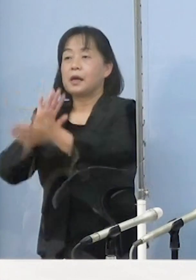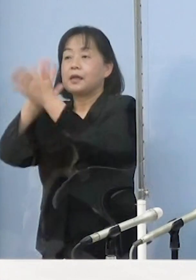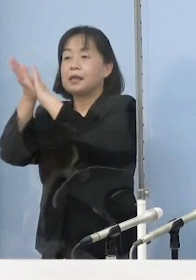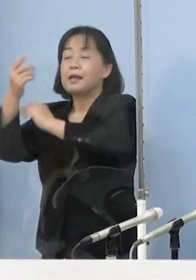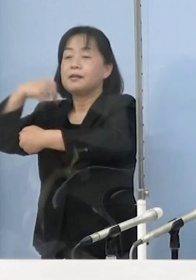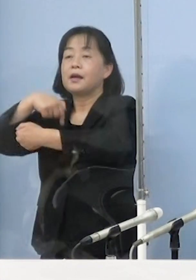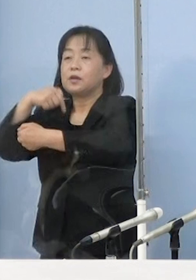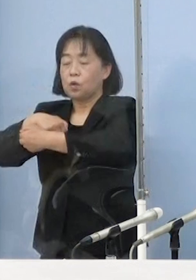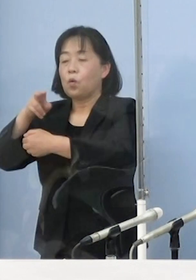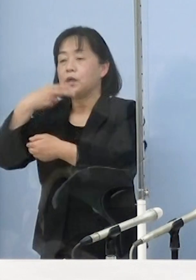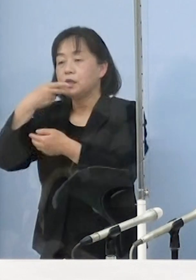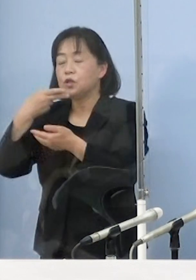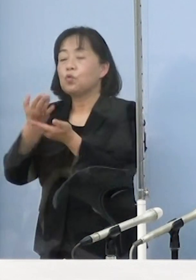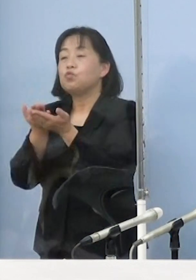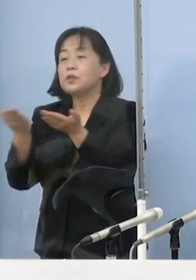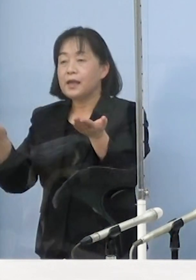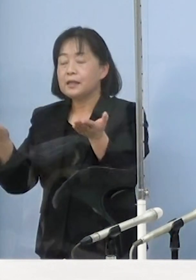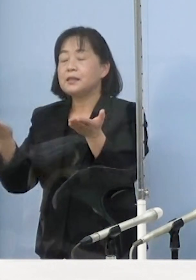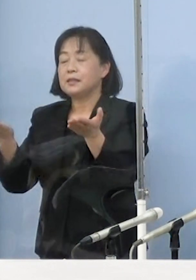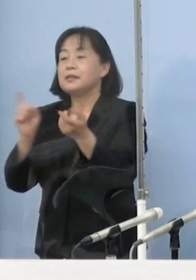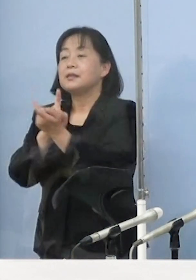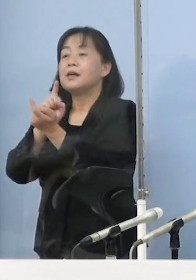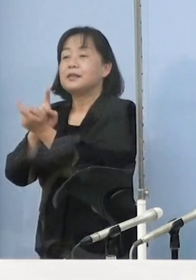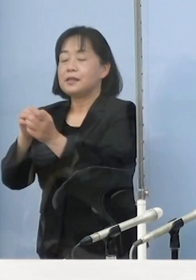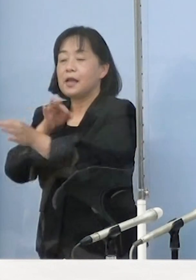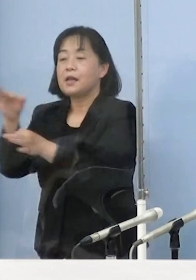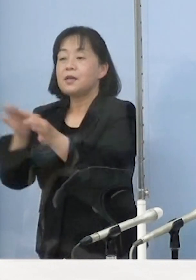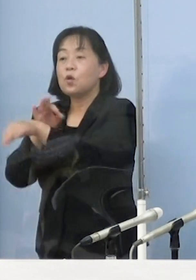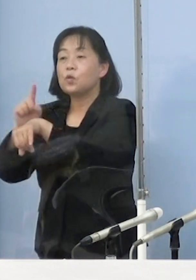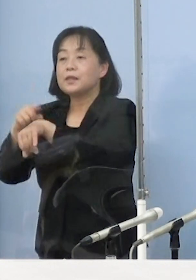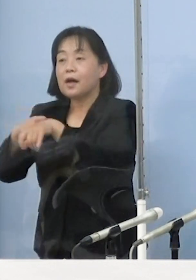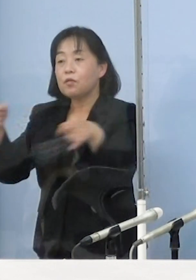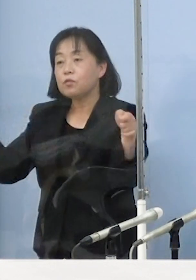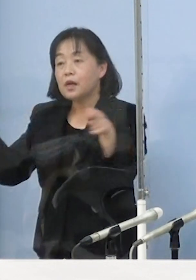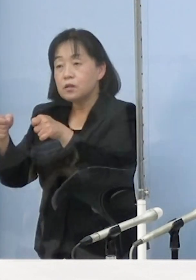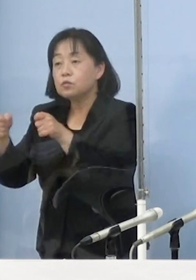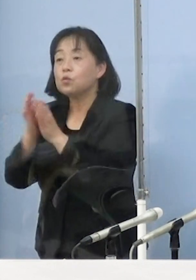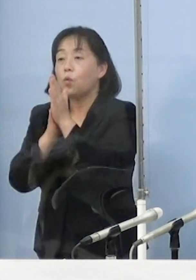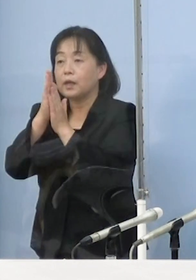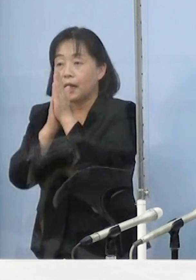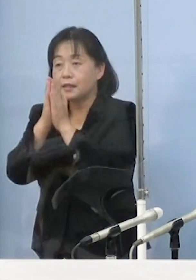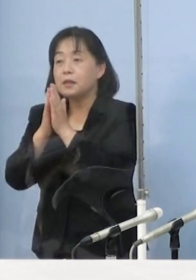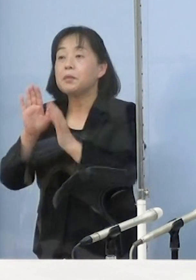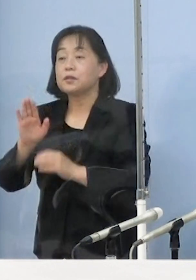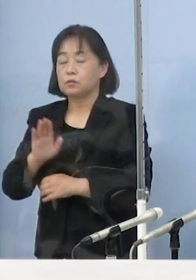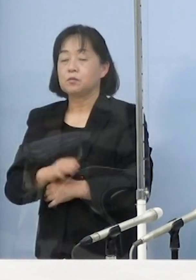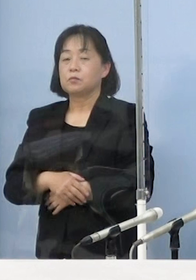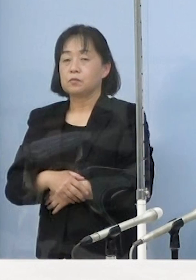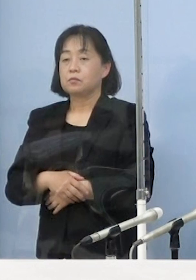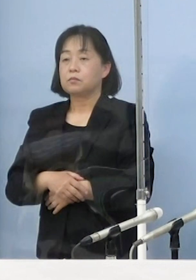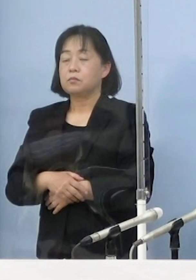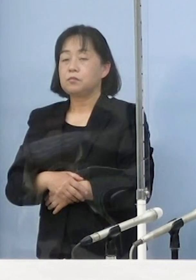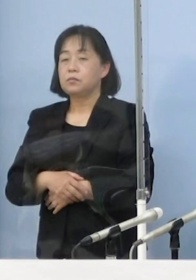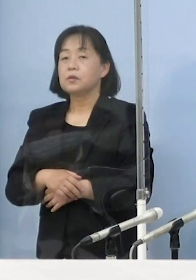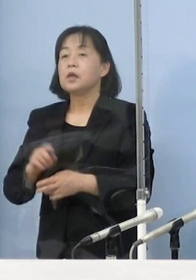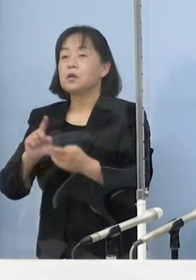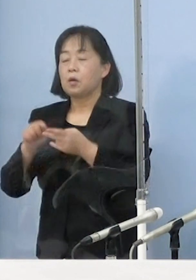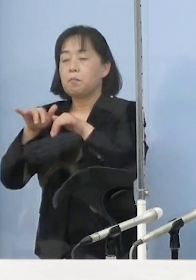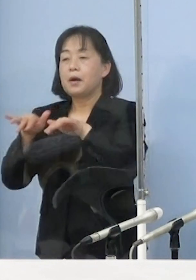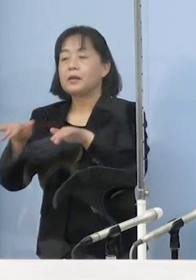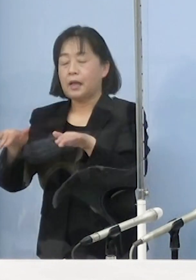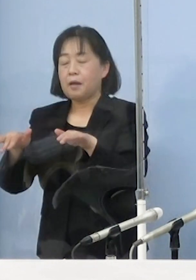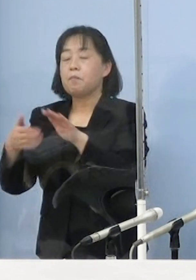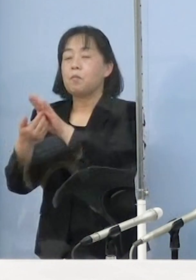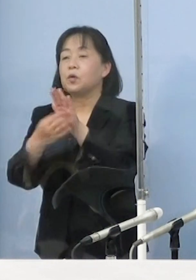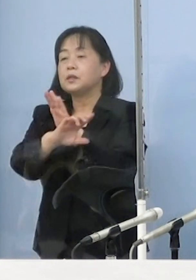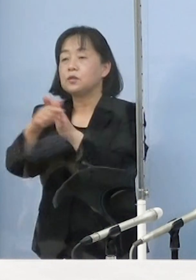食店に対する営業時間の短縮、こちらを要請をさせていただいているのと、まん延防止等重